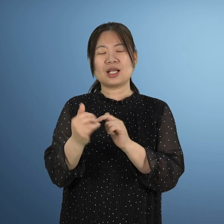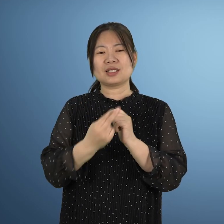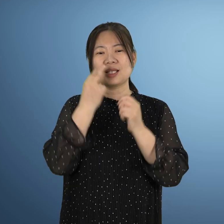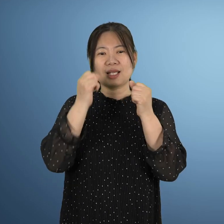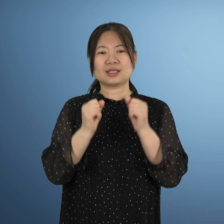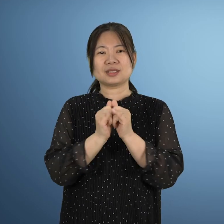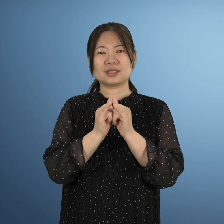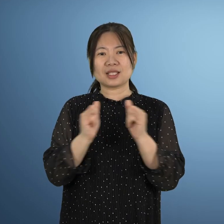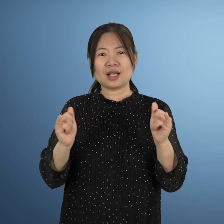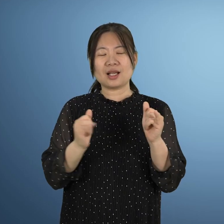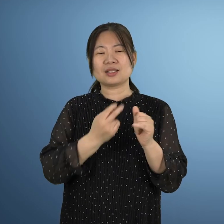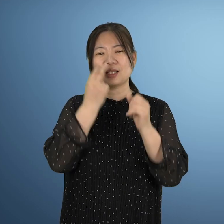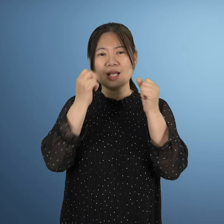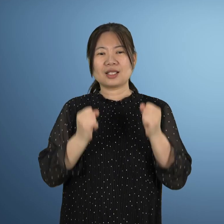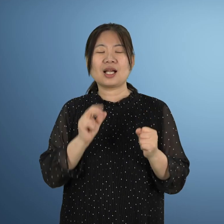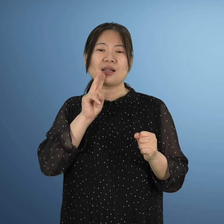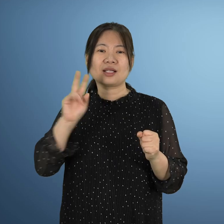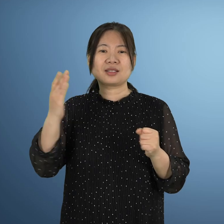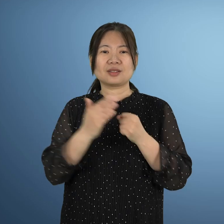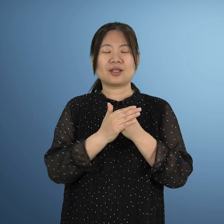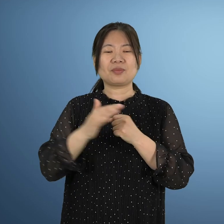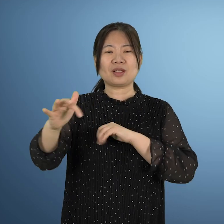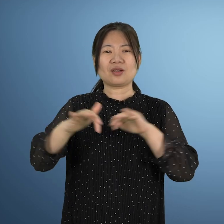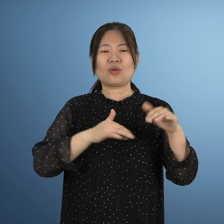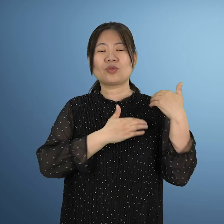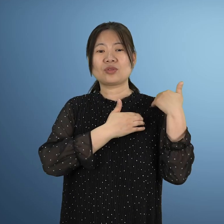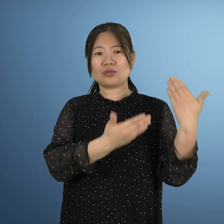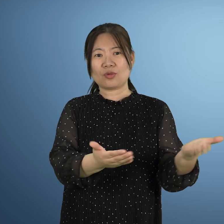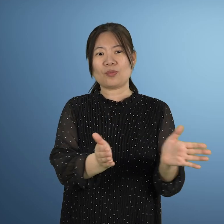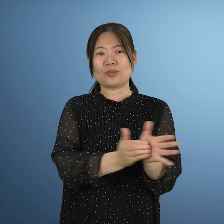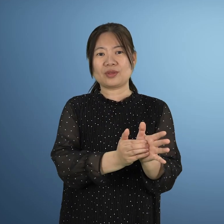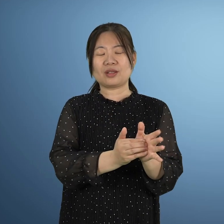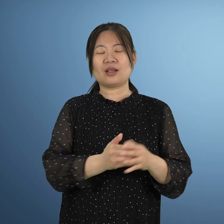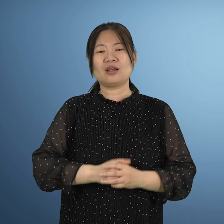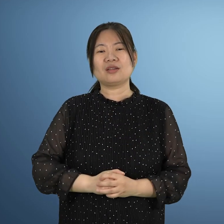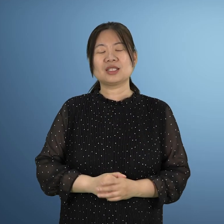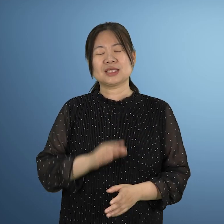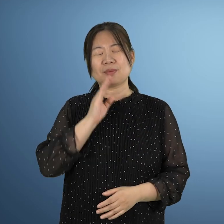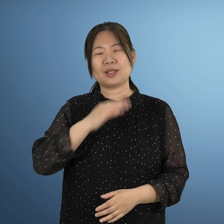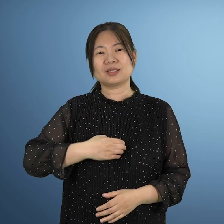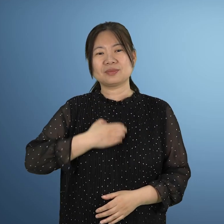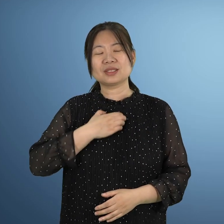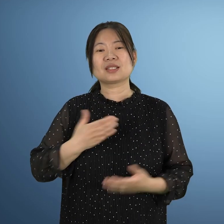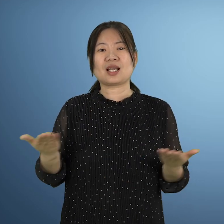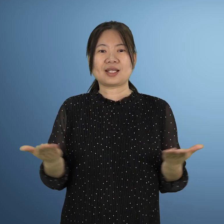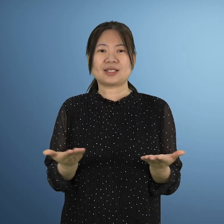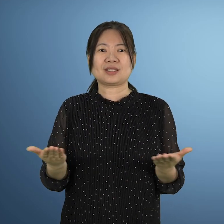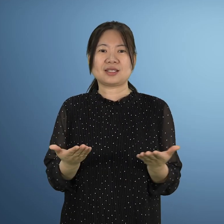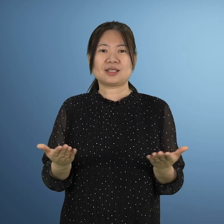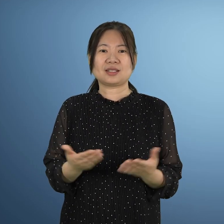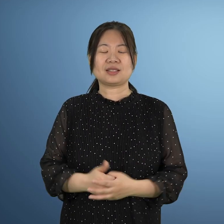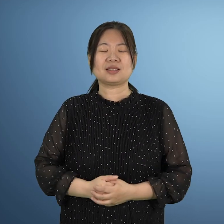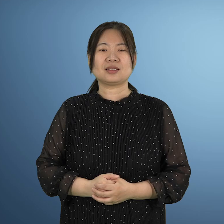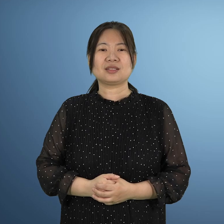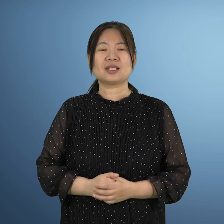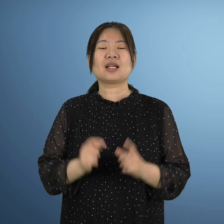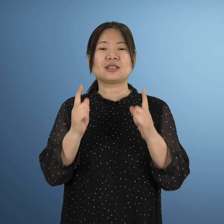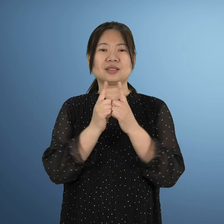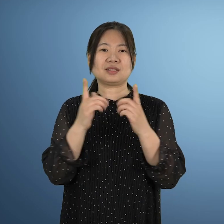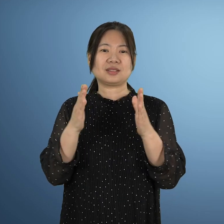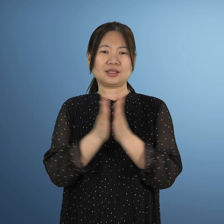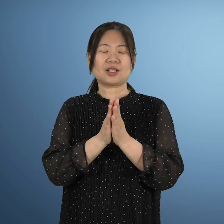살아있는 사람이라도 살아야 되니까 거리에 내놓고 이런 끔찍한 일들이